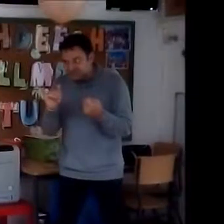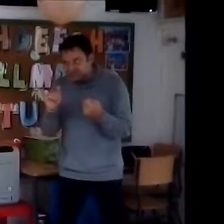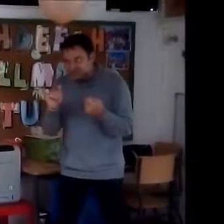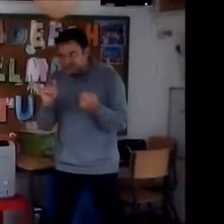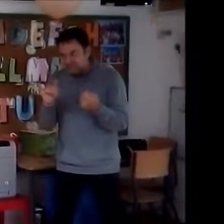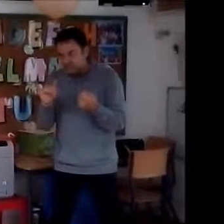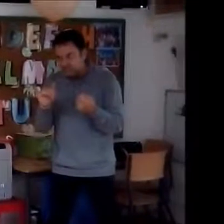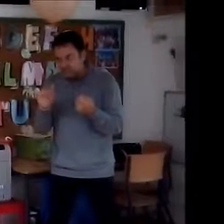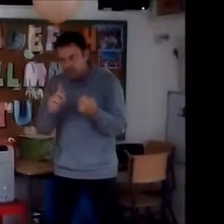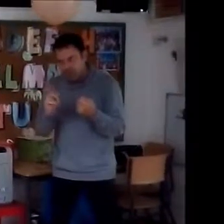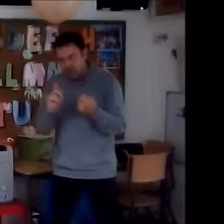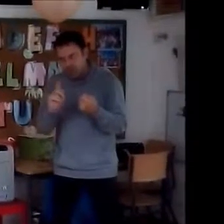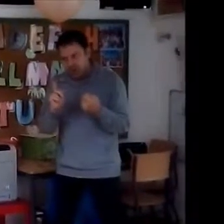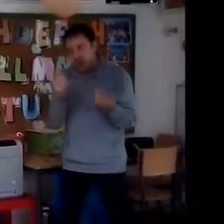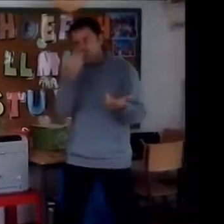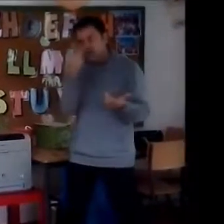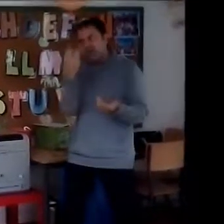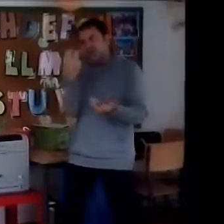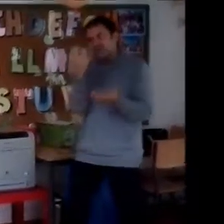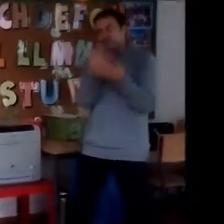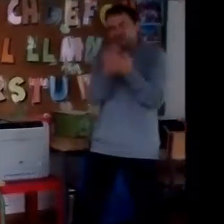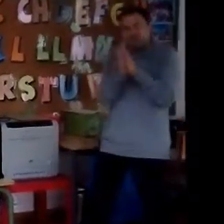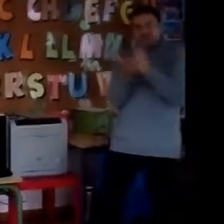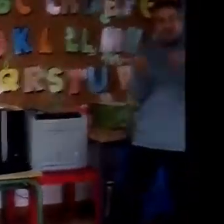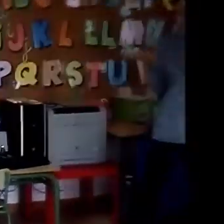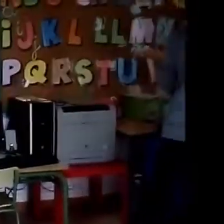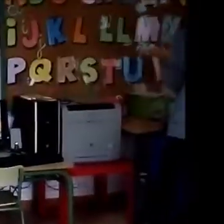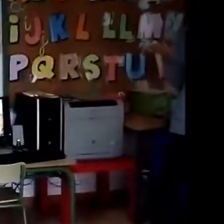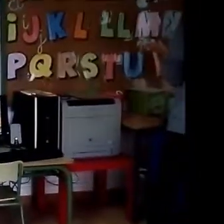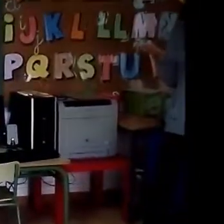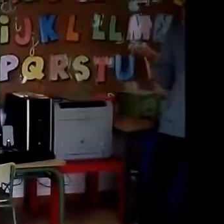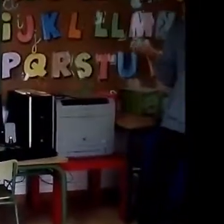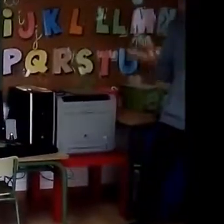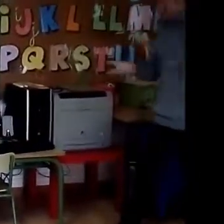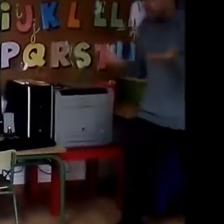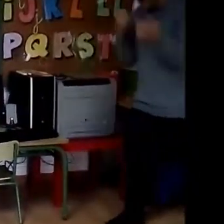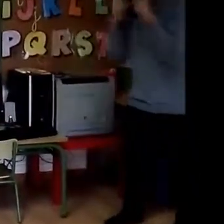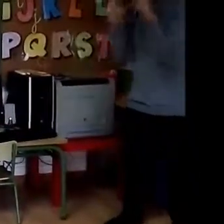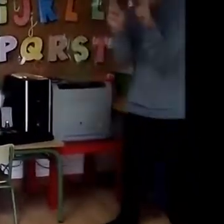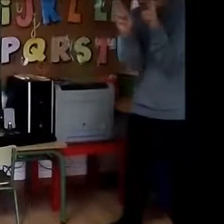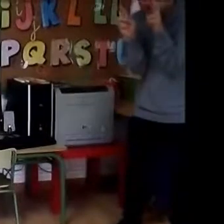Pero tiene que comer la tortilla, pobre. Por eso.